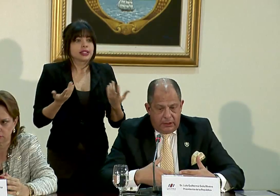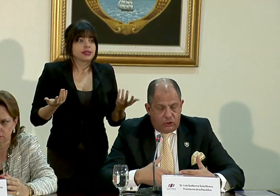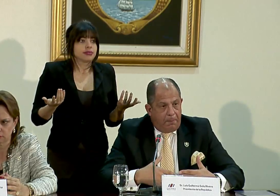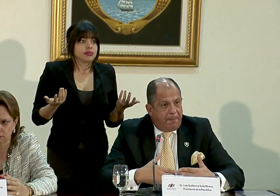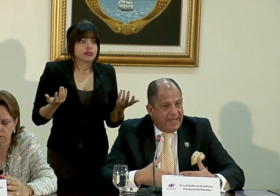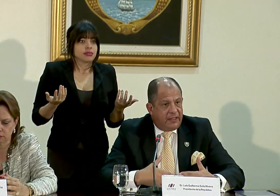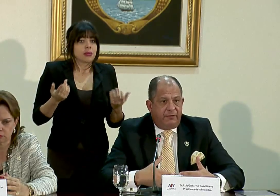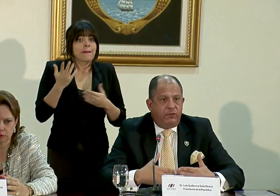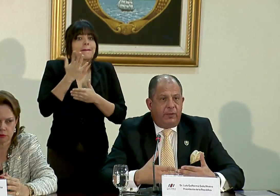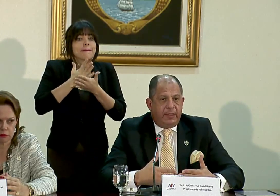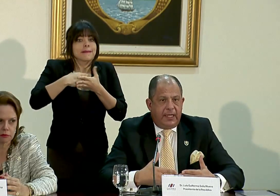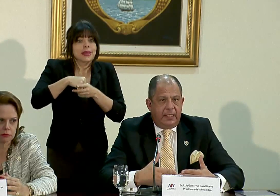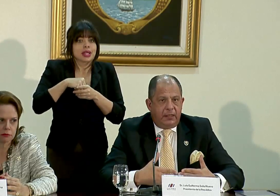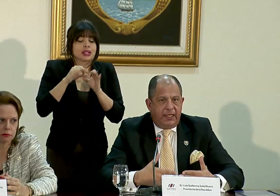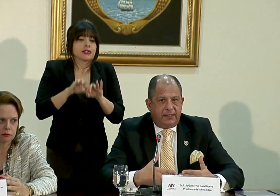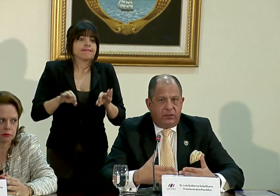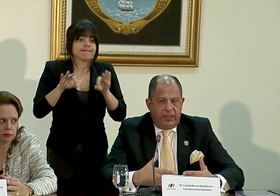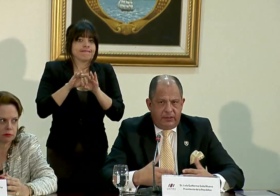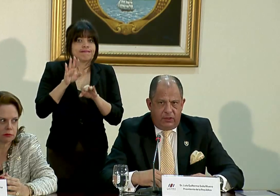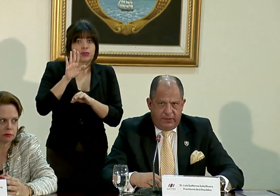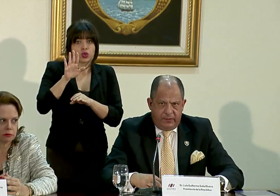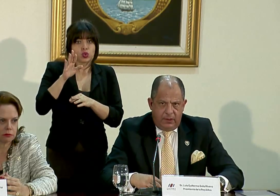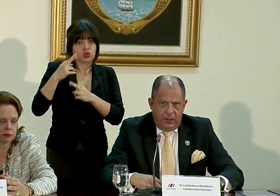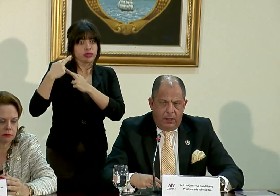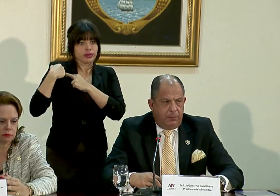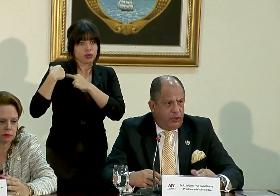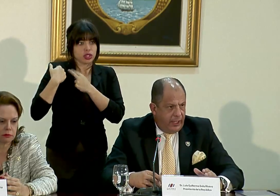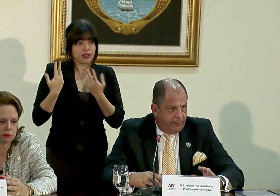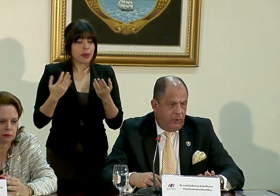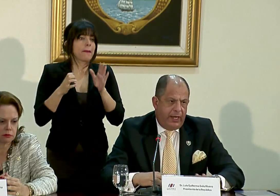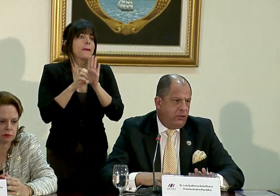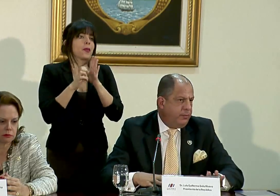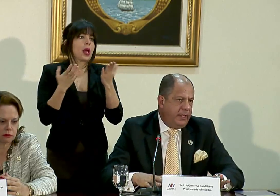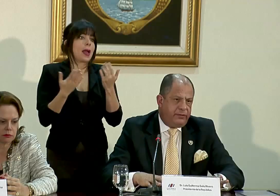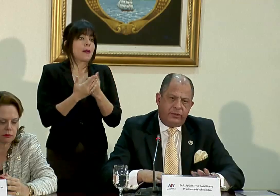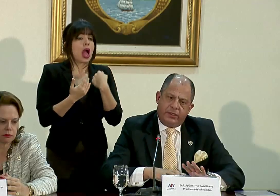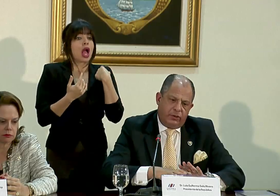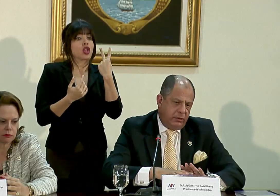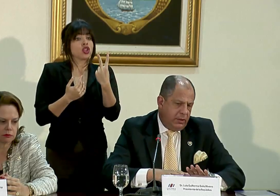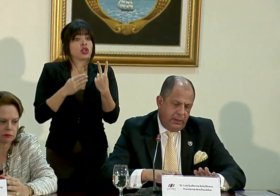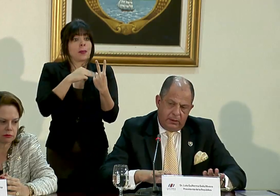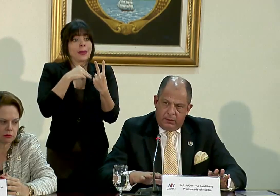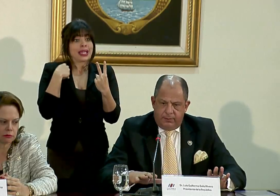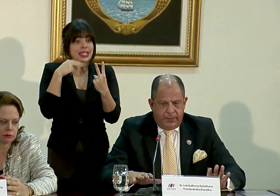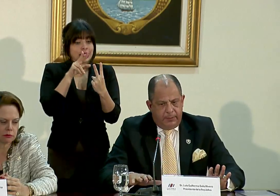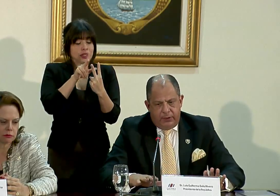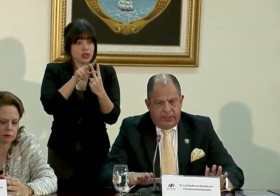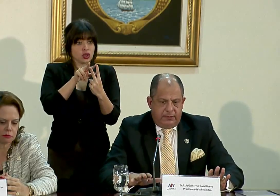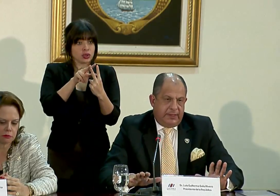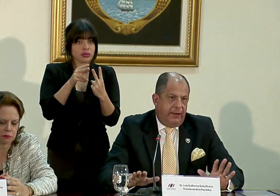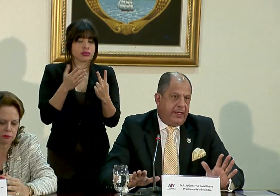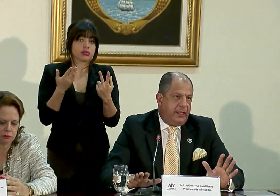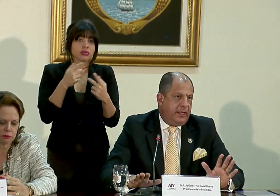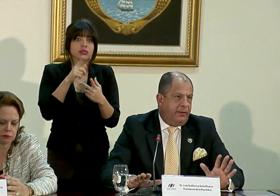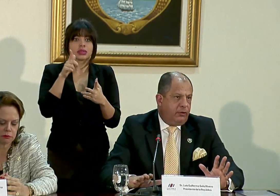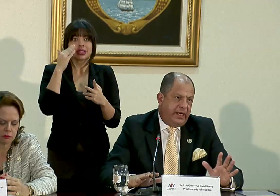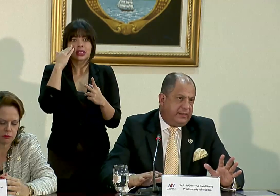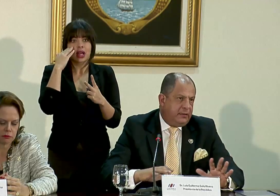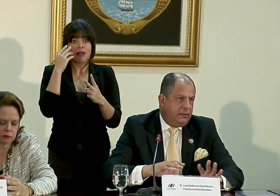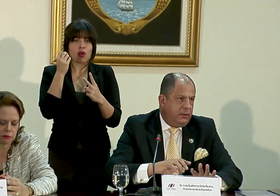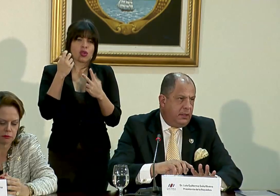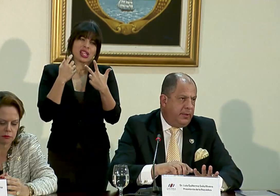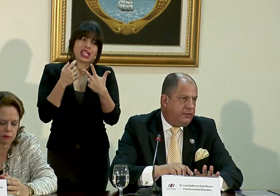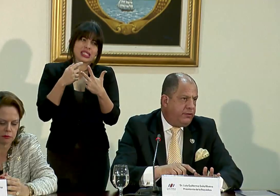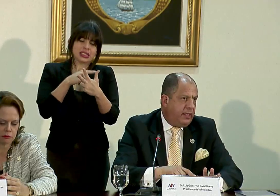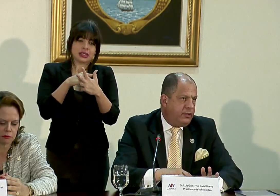son parte fundamental de esas obligaciones. Por ejemplo, hay dos ministros que son, bueno, que se sabe que tienen que, o